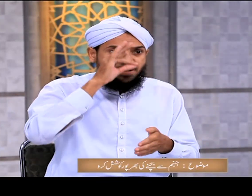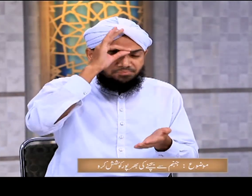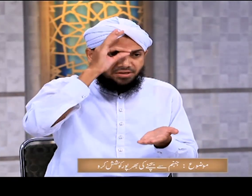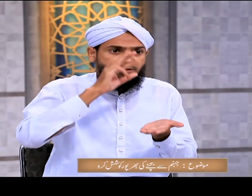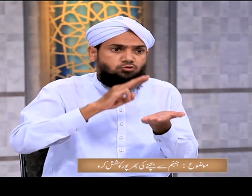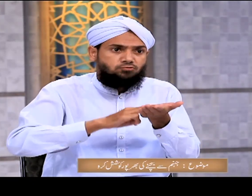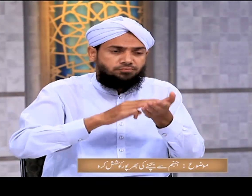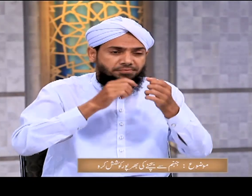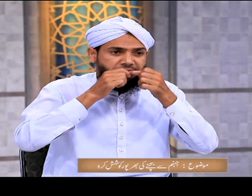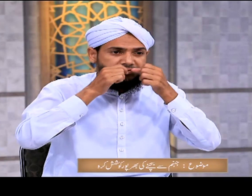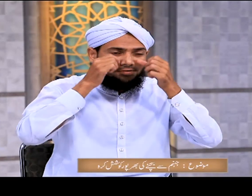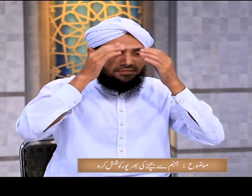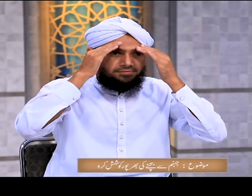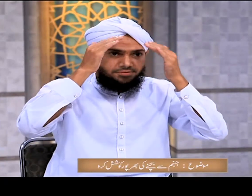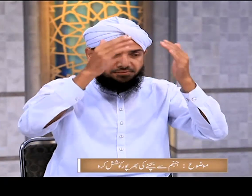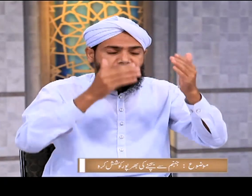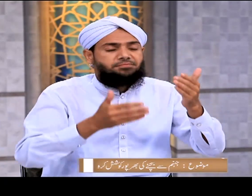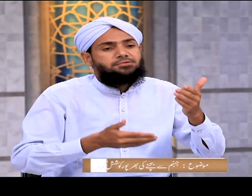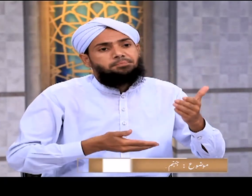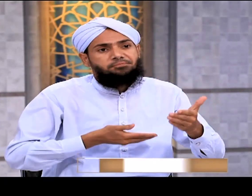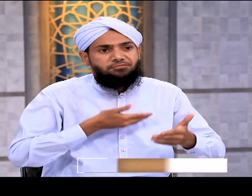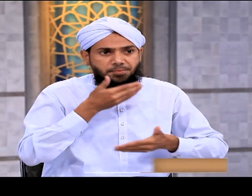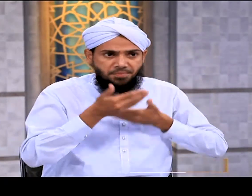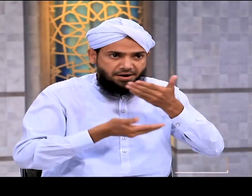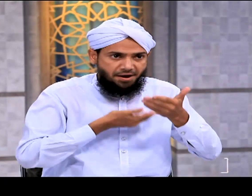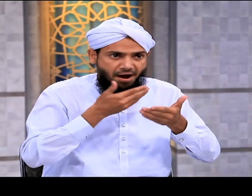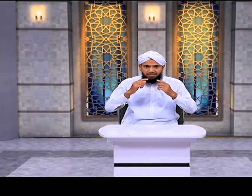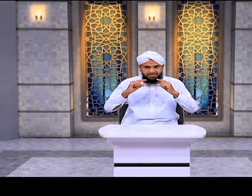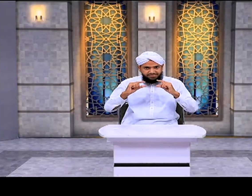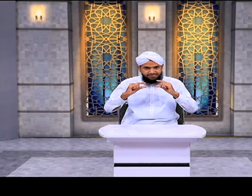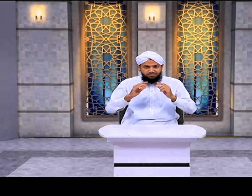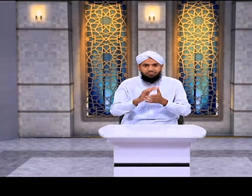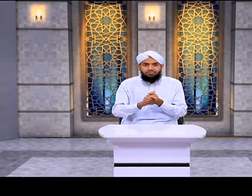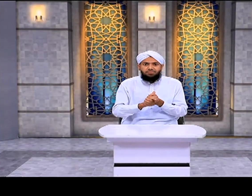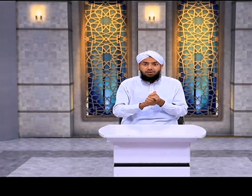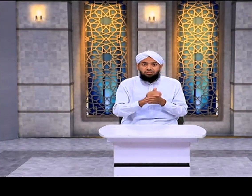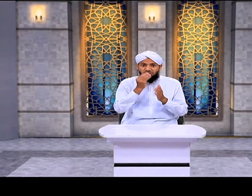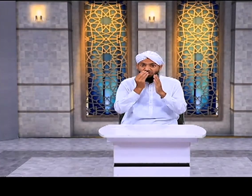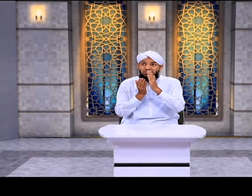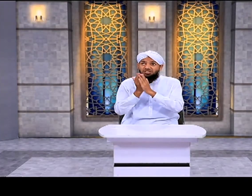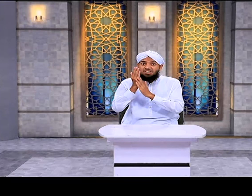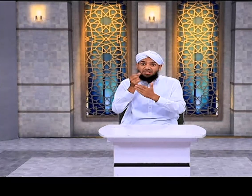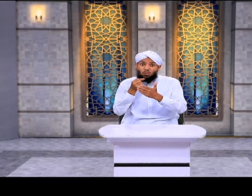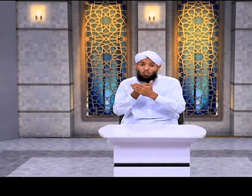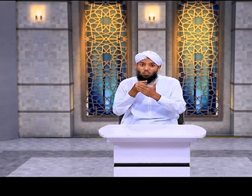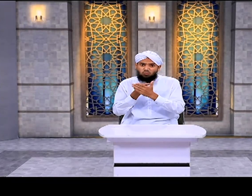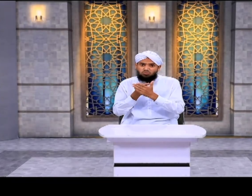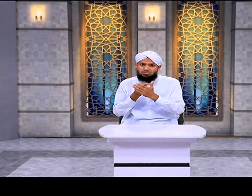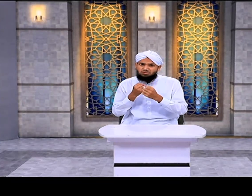صلی اللہ علیہ وآلہ وصحبہ وسلم نے فرمایا، حصول جنت کے لیے بھرپور کوشش کرو اور